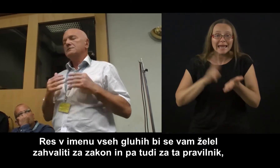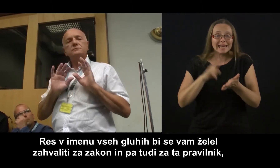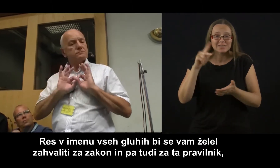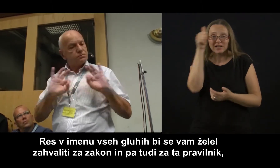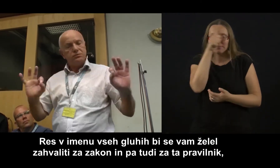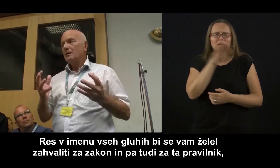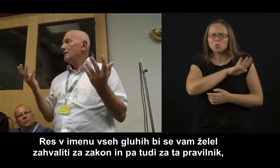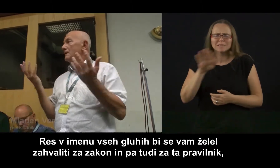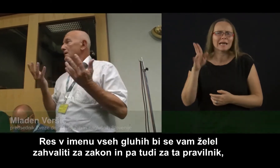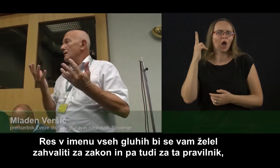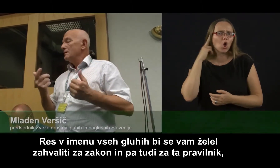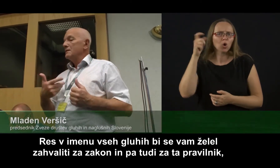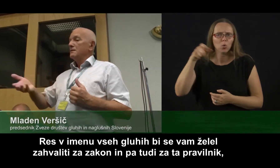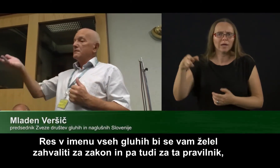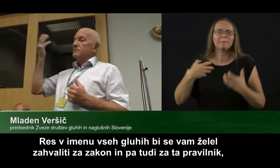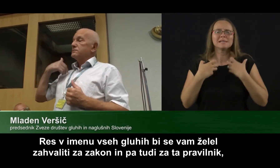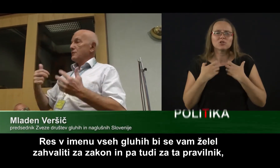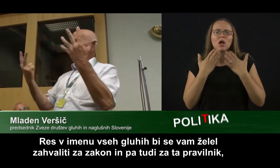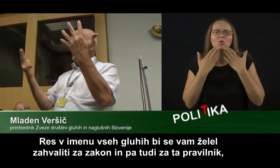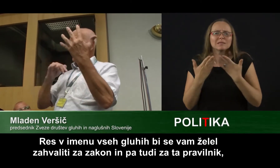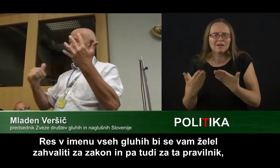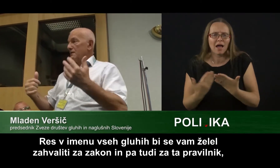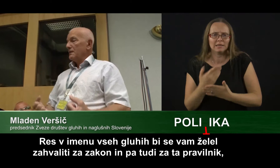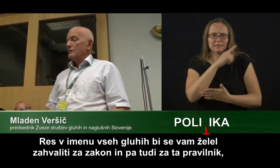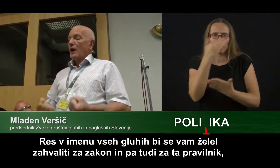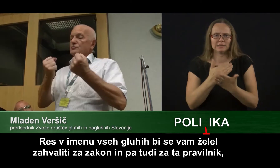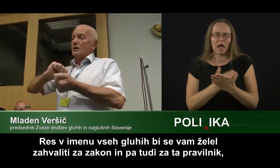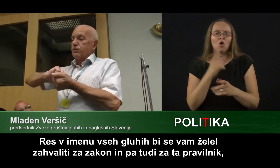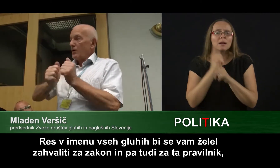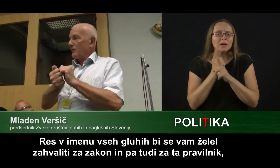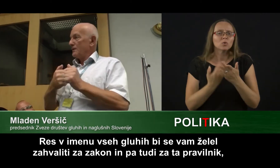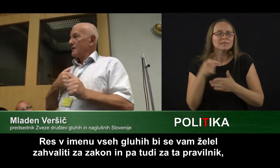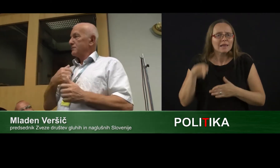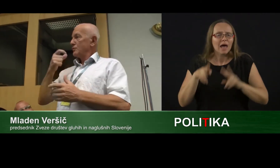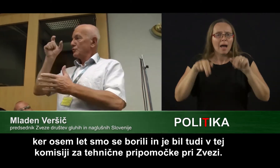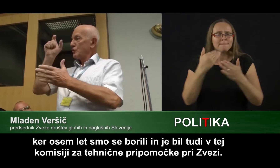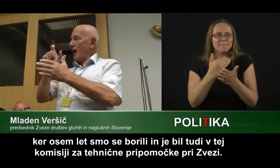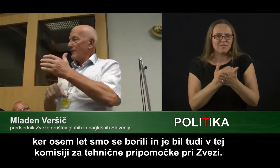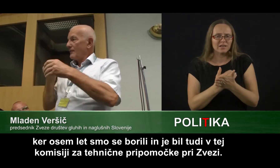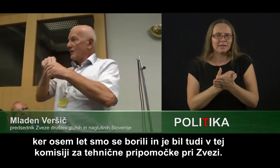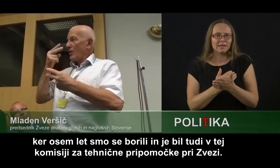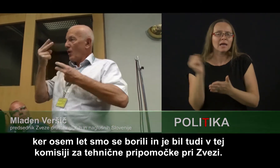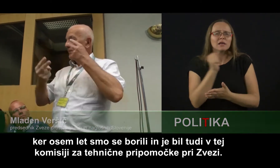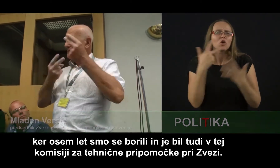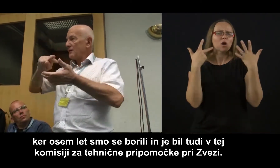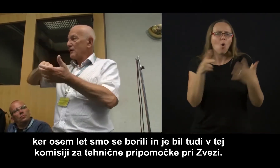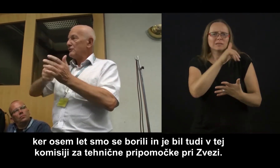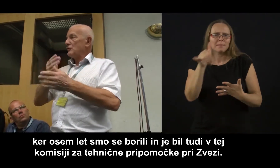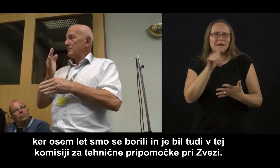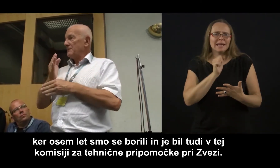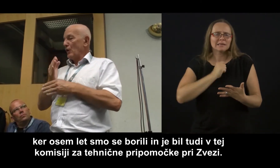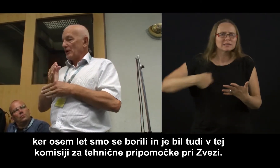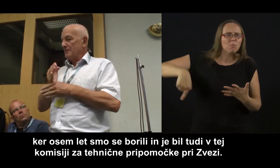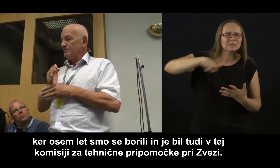Res v imenu vseh gluhih bi se vam želel zahvaliti za zakon in pa tudi za ta pravilnik, ker 8 let smo se